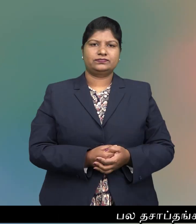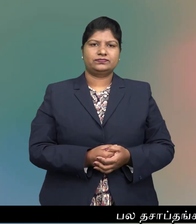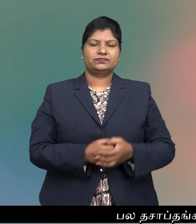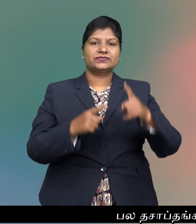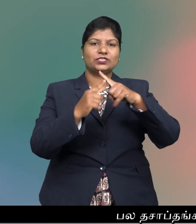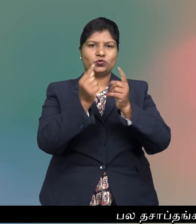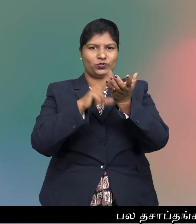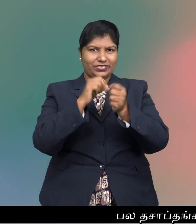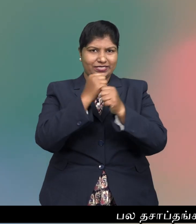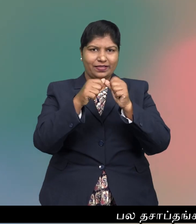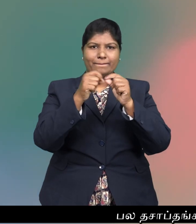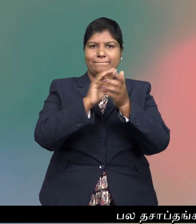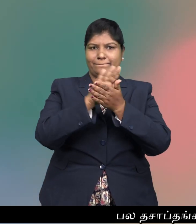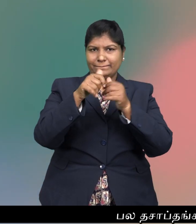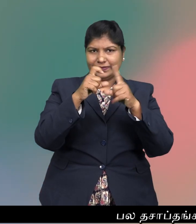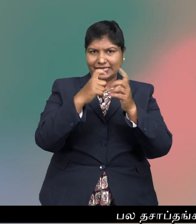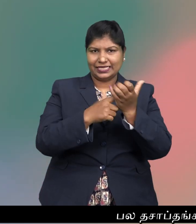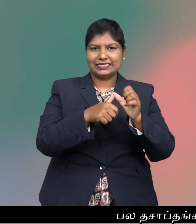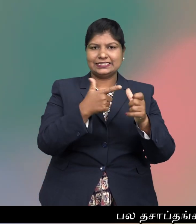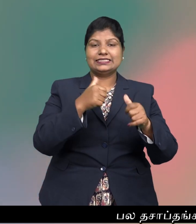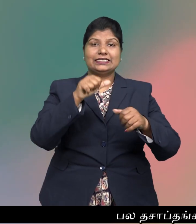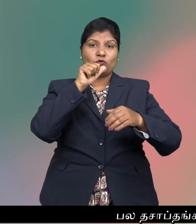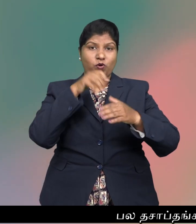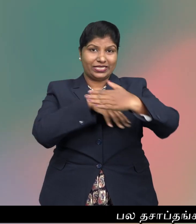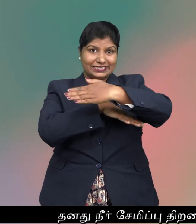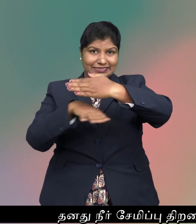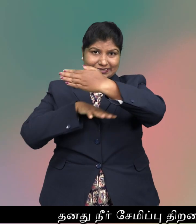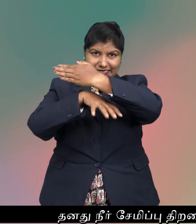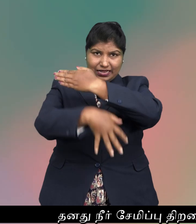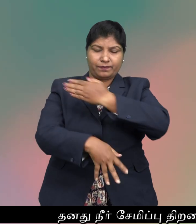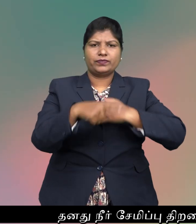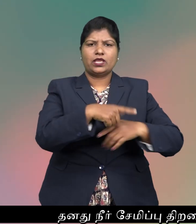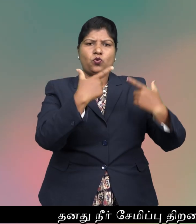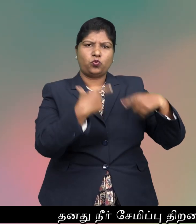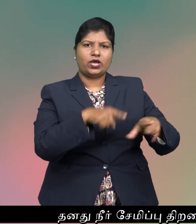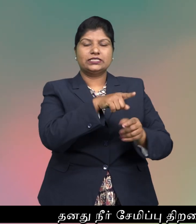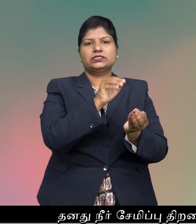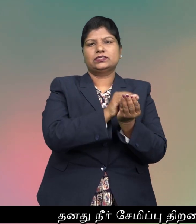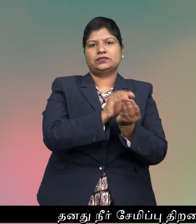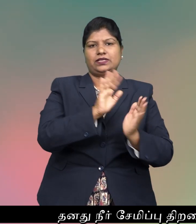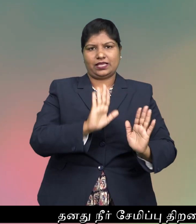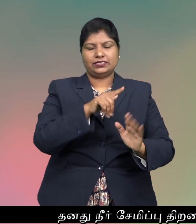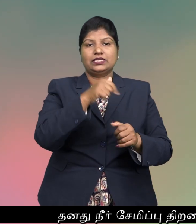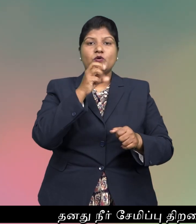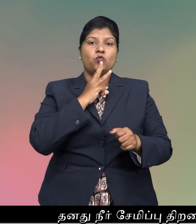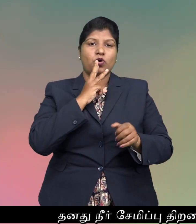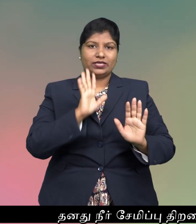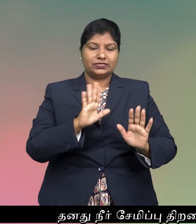பல தசாப்தங்களாக துங்கபத்ரா அணை தனது நீர் சேமிப்பு திறனை படிப்படியாக இழந்து